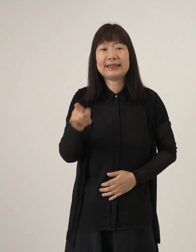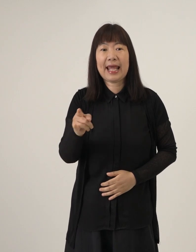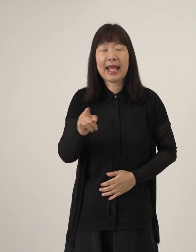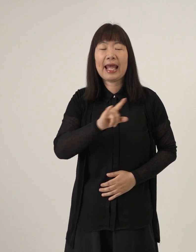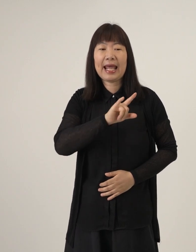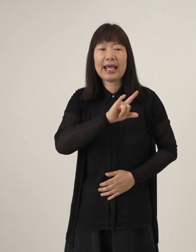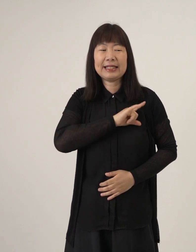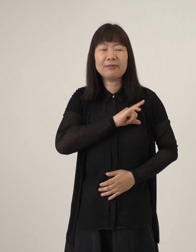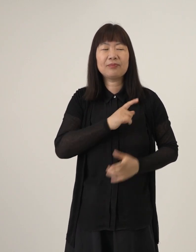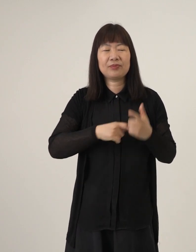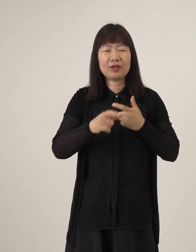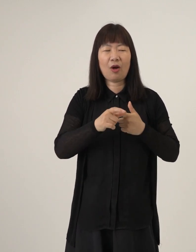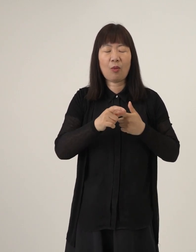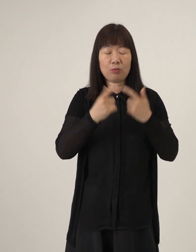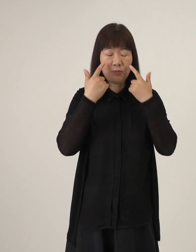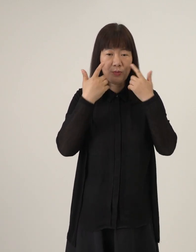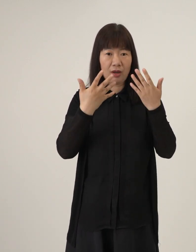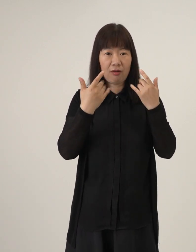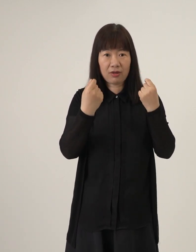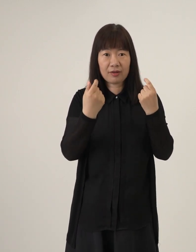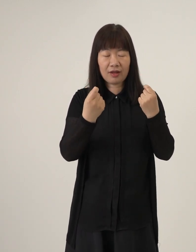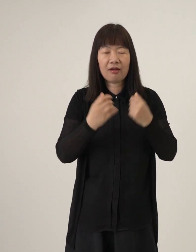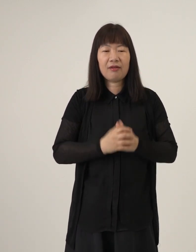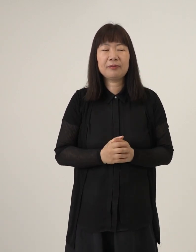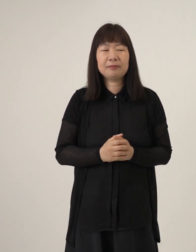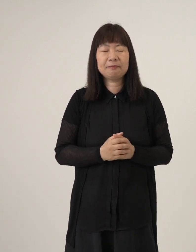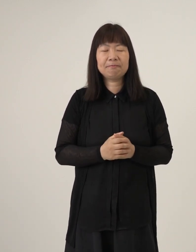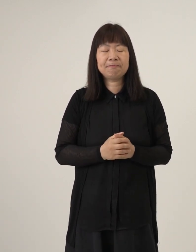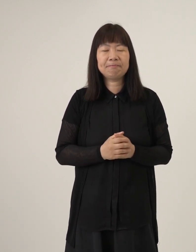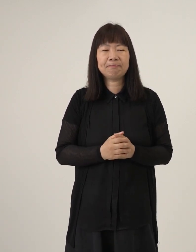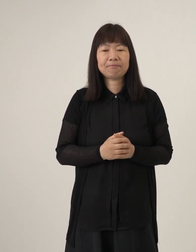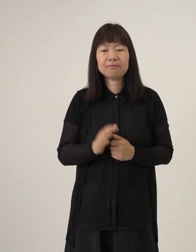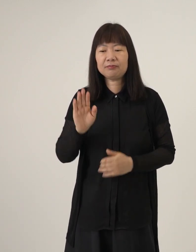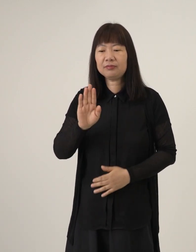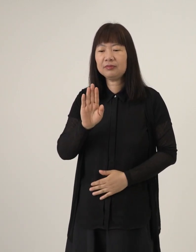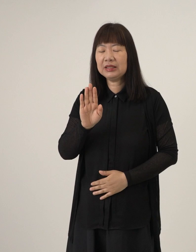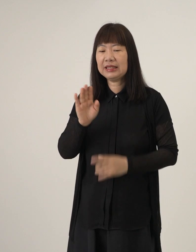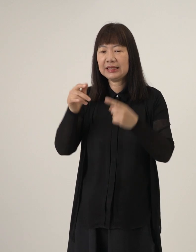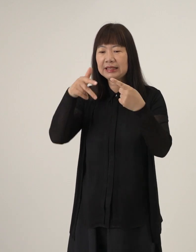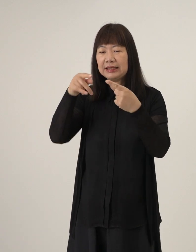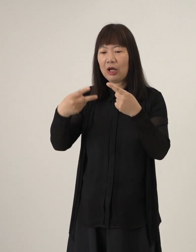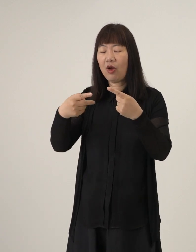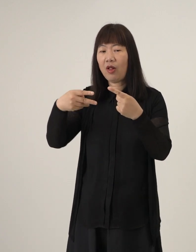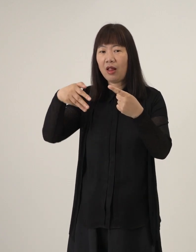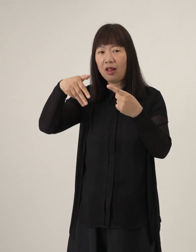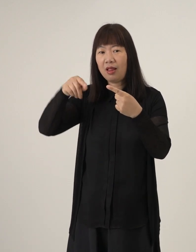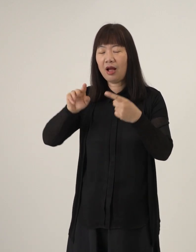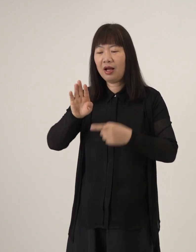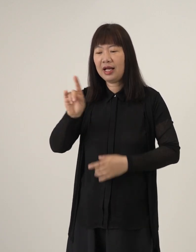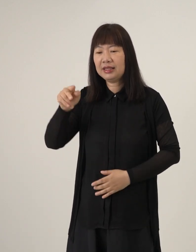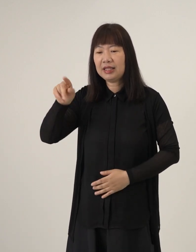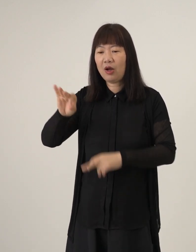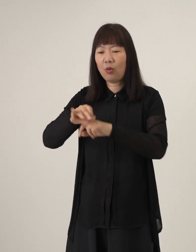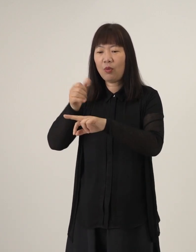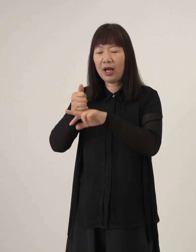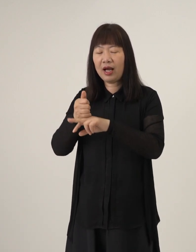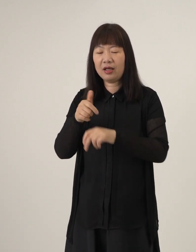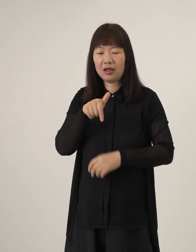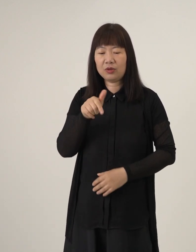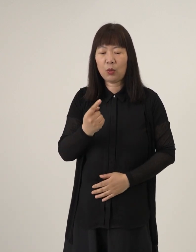되자마자 1절을 잘 보세요. 바사왕 고레스 원년에